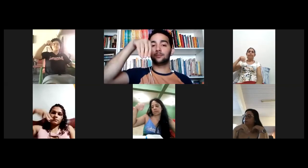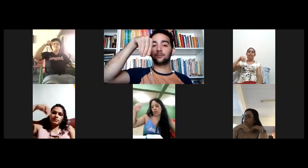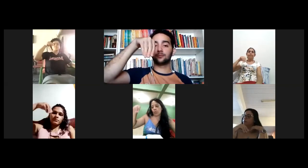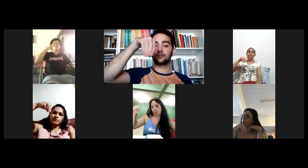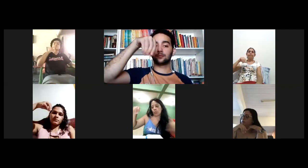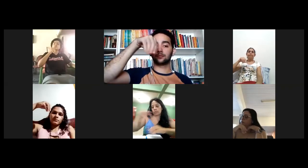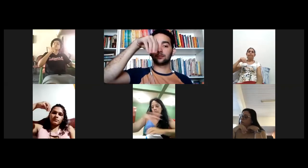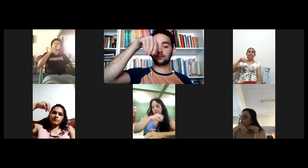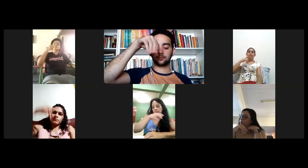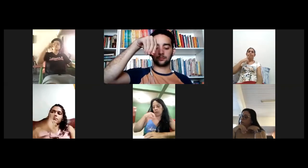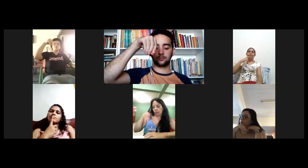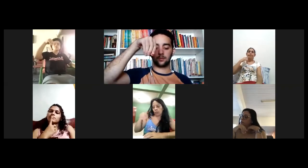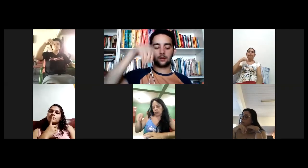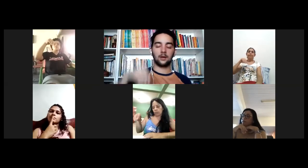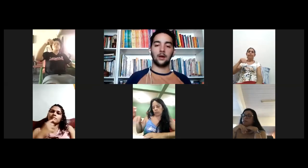Sal.